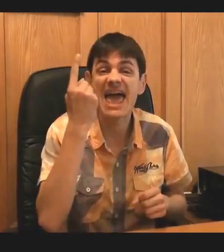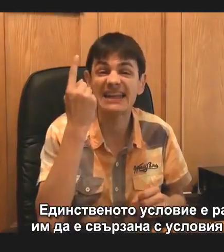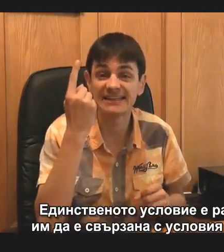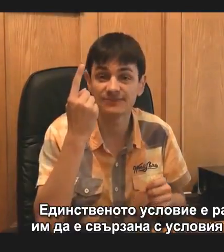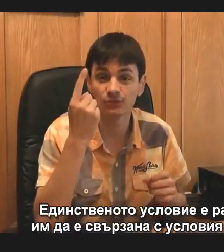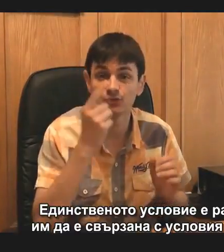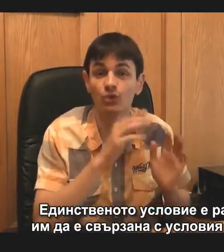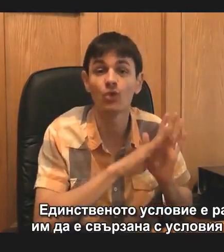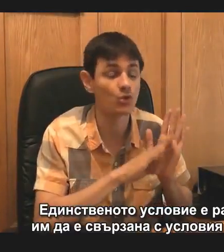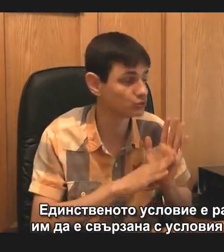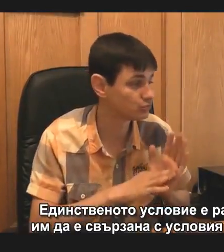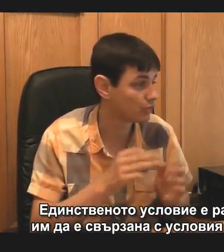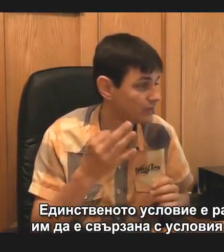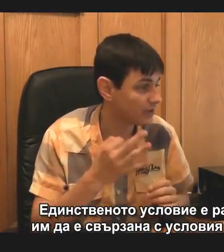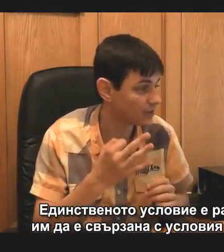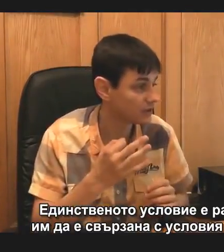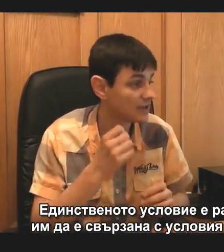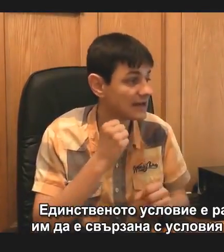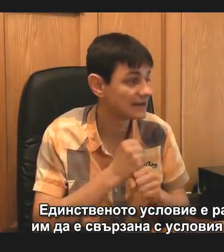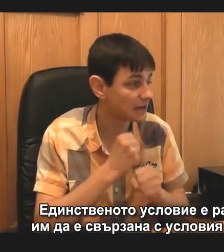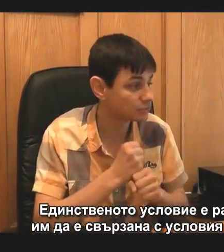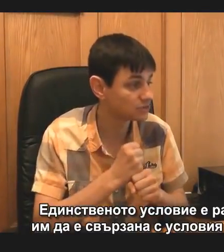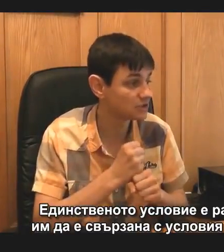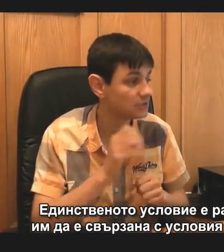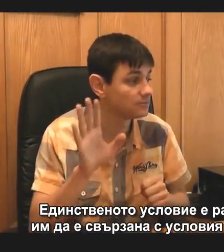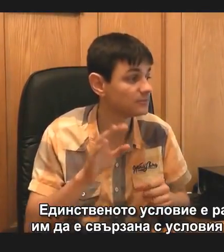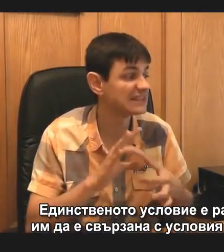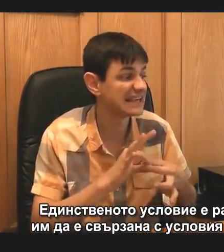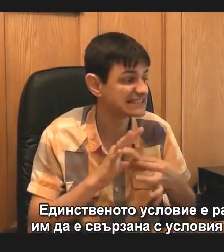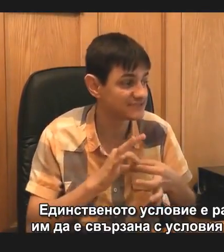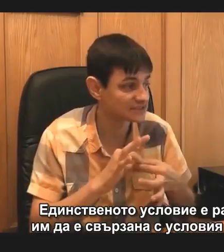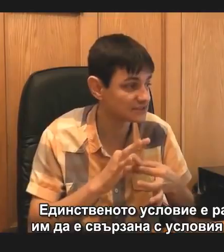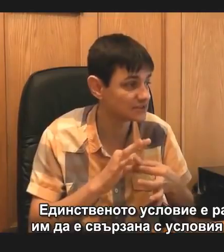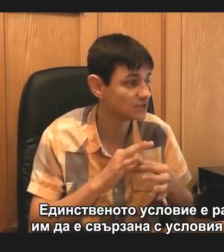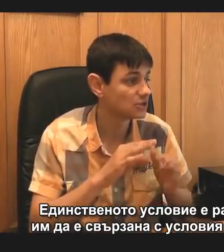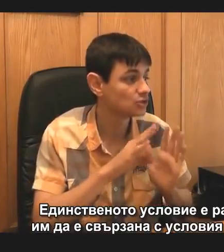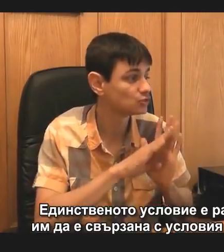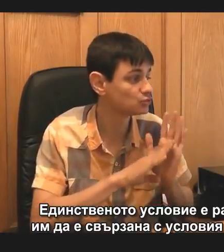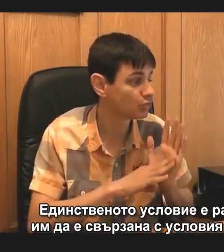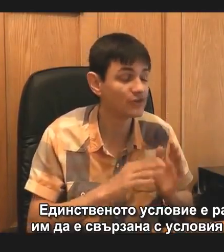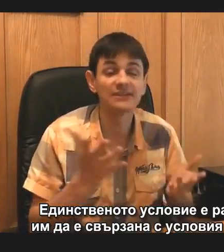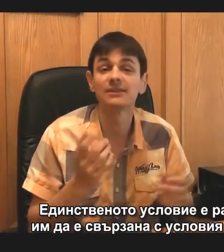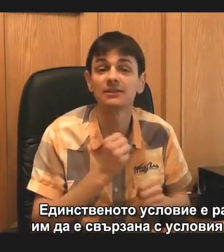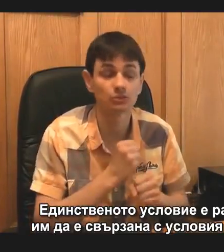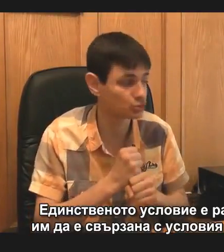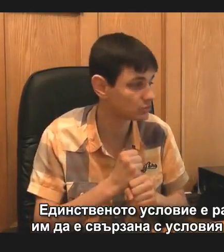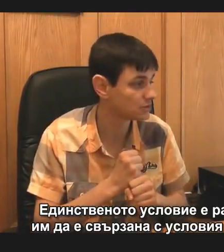Единственото условие е работата им да е свързана с условията на труд,